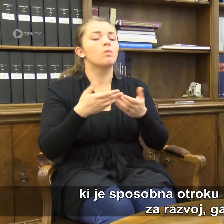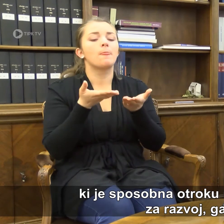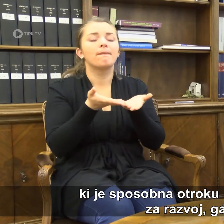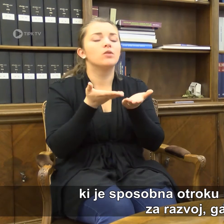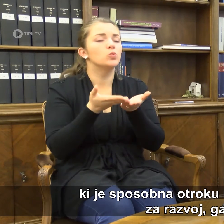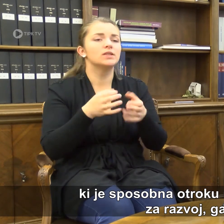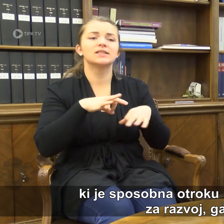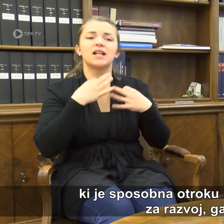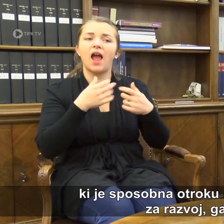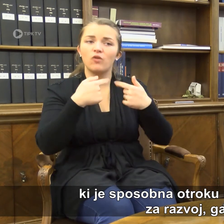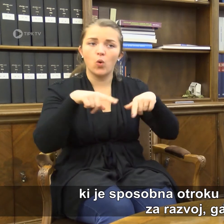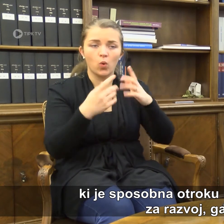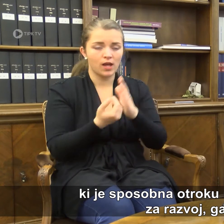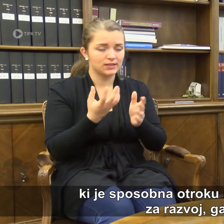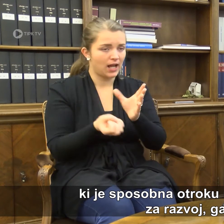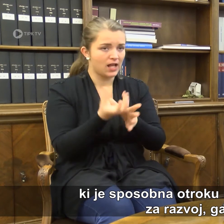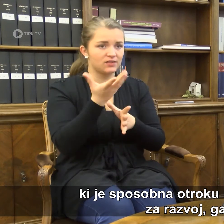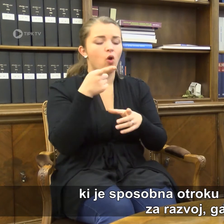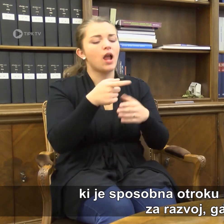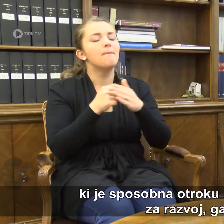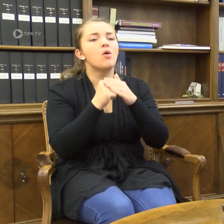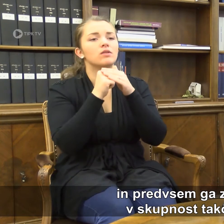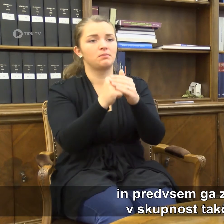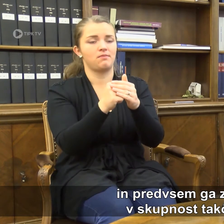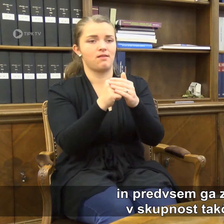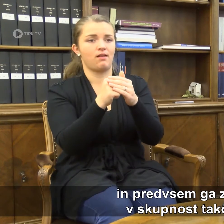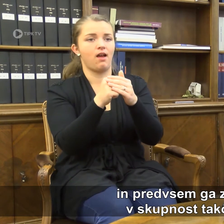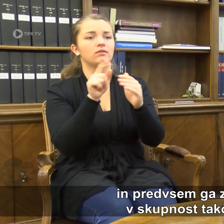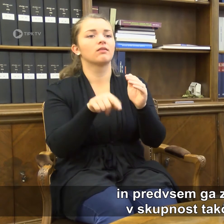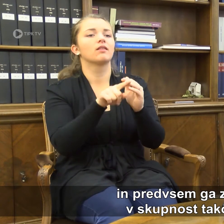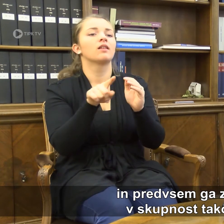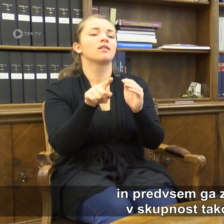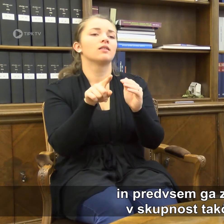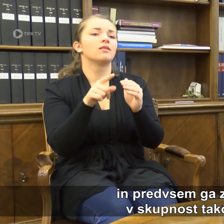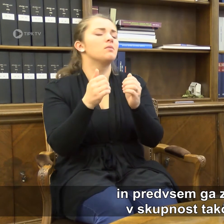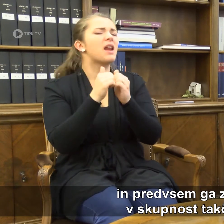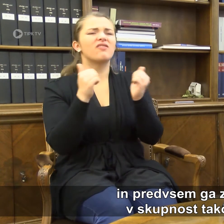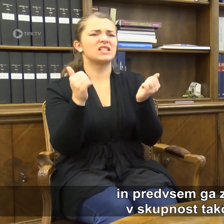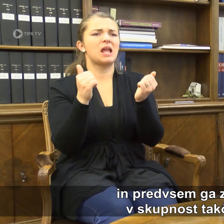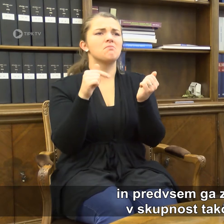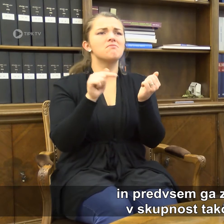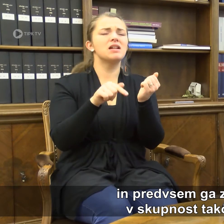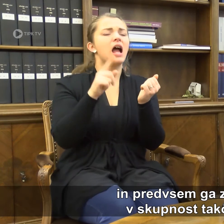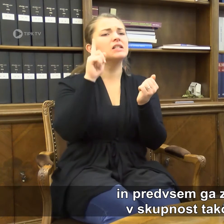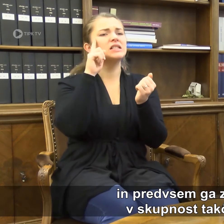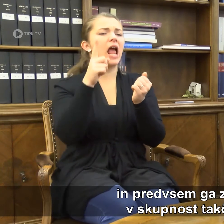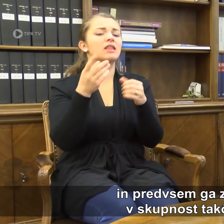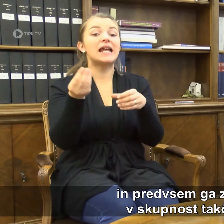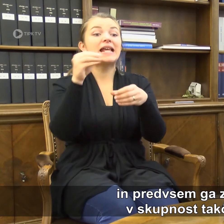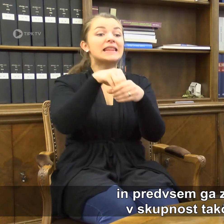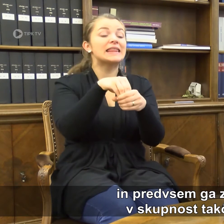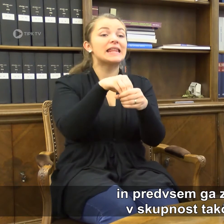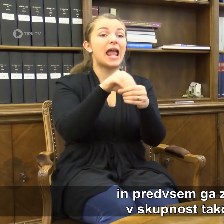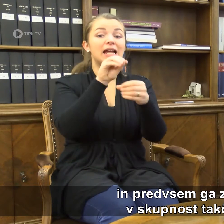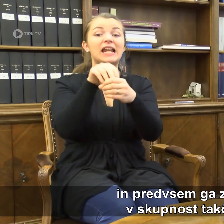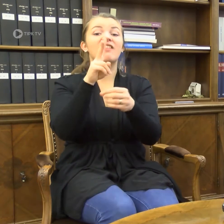razvoj, ga podpirati in predvsem ga znati integrirati v skupnost tako, da bo sam,